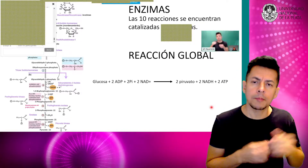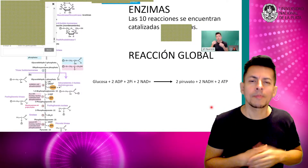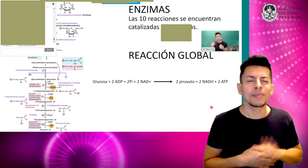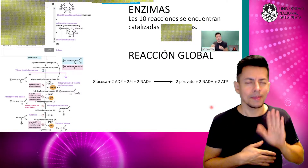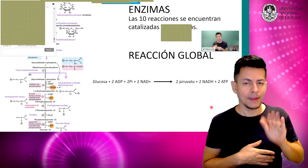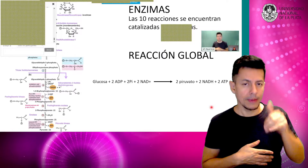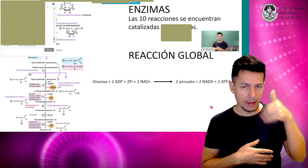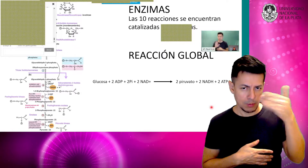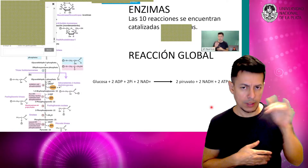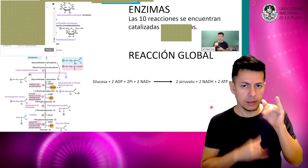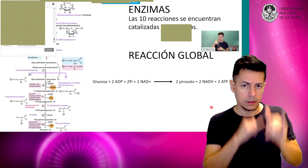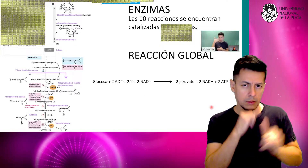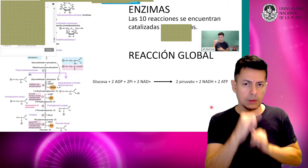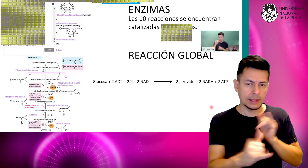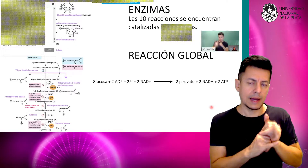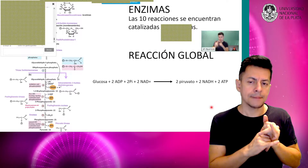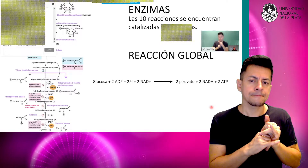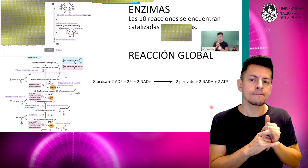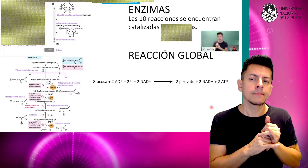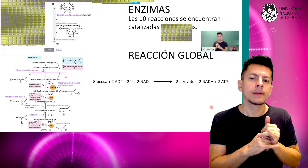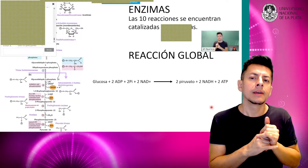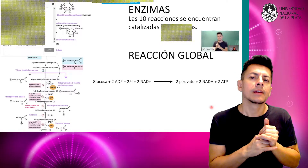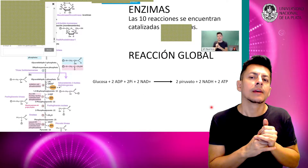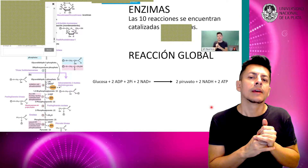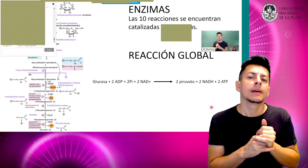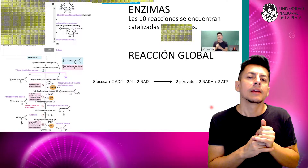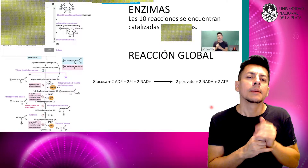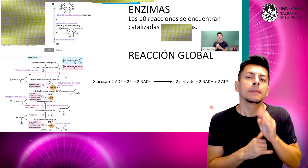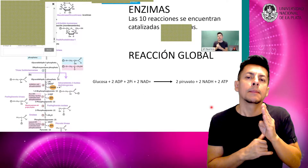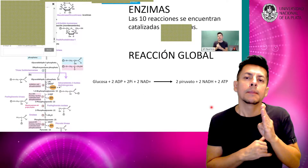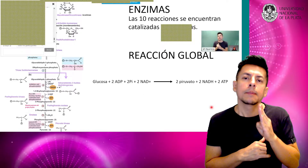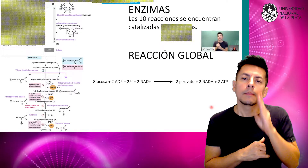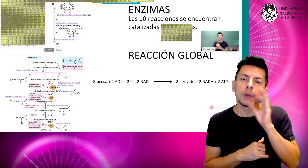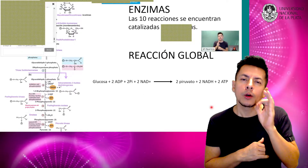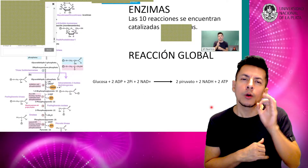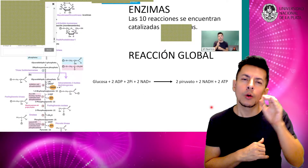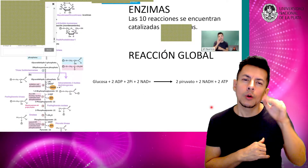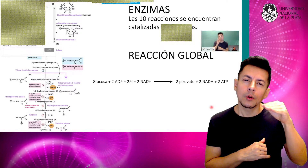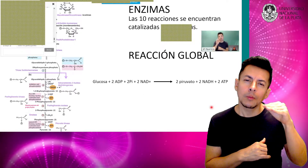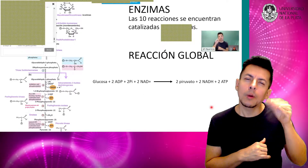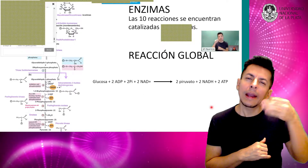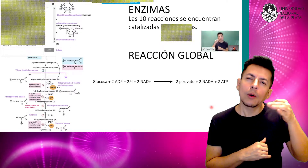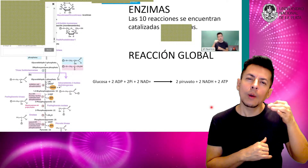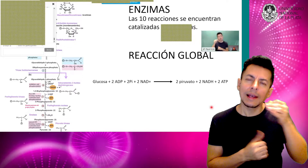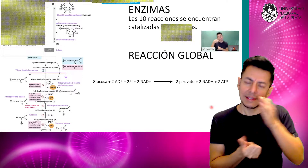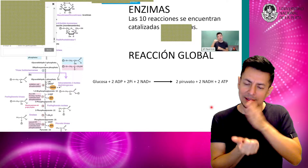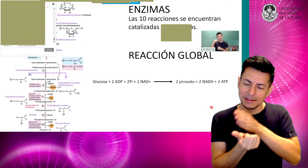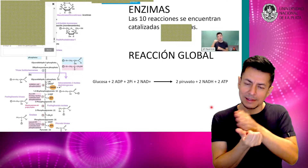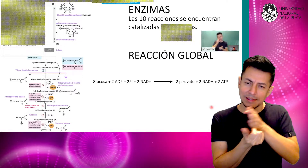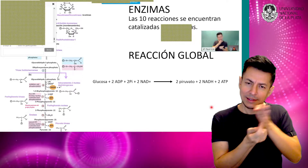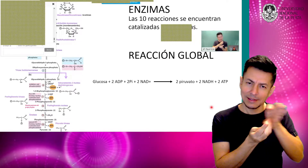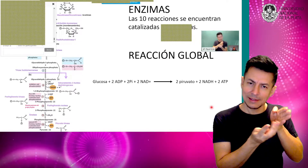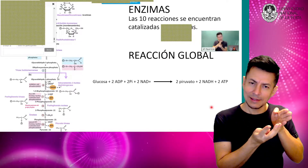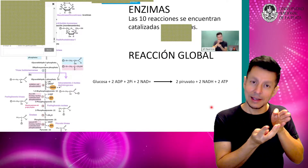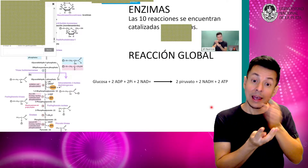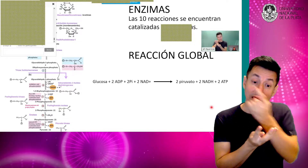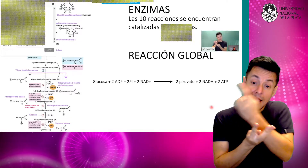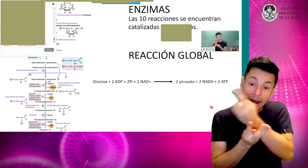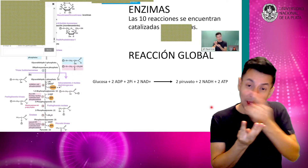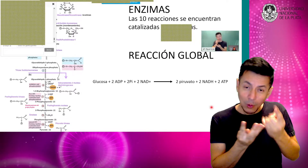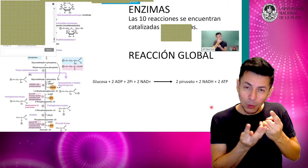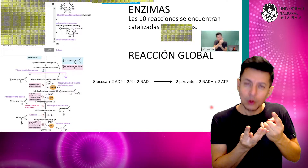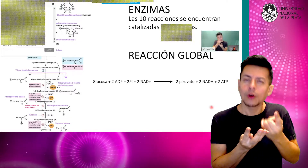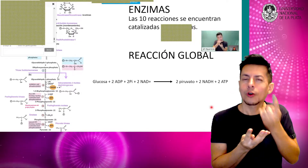vías metabólicas de cada, de cada una de las biomoléculas que estuvimos viendo en la clase pasada. No se adelante, vamos de a